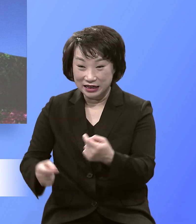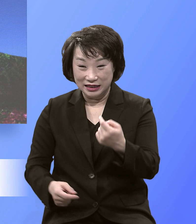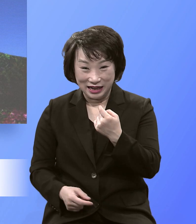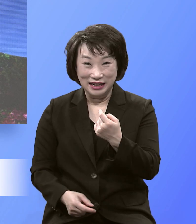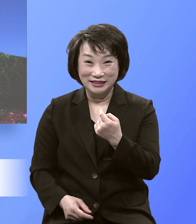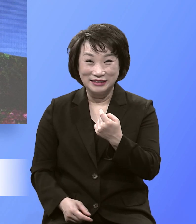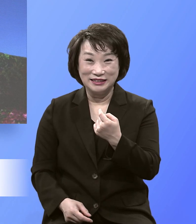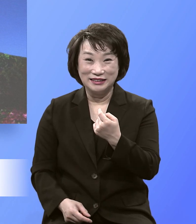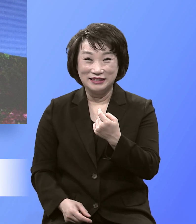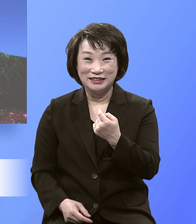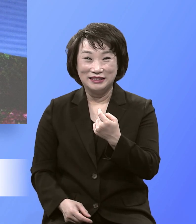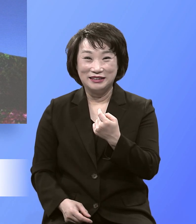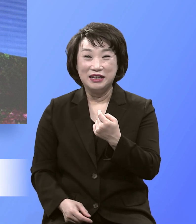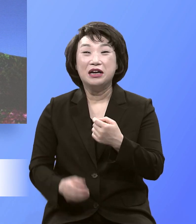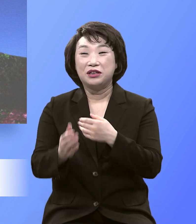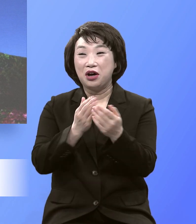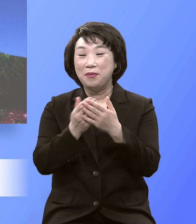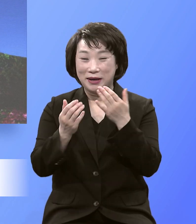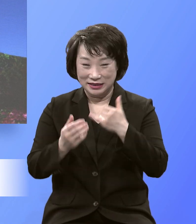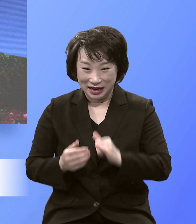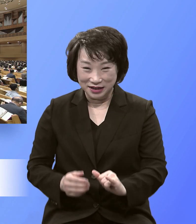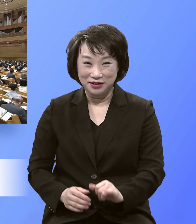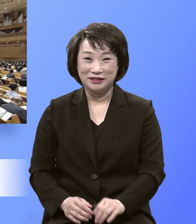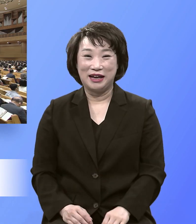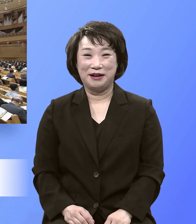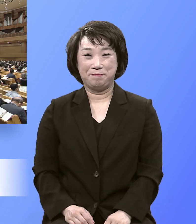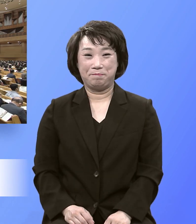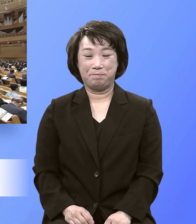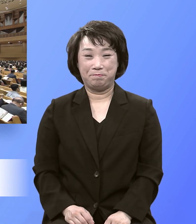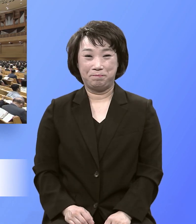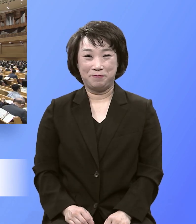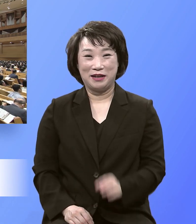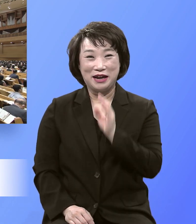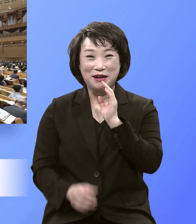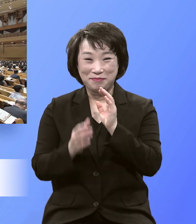나는 경험의 자녀다.